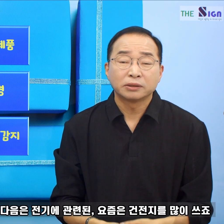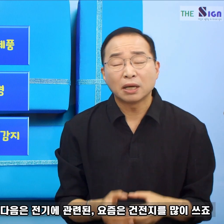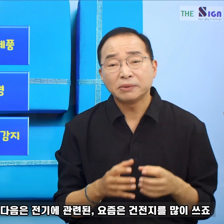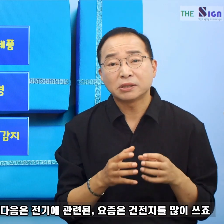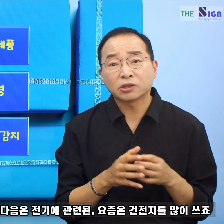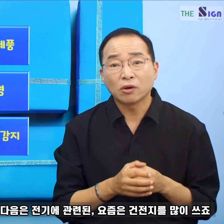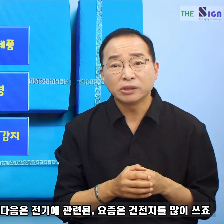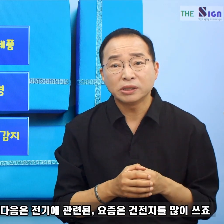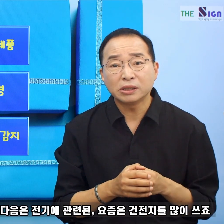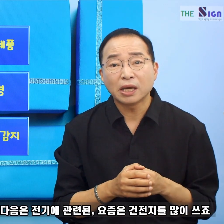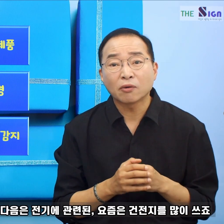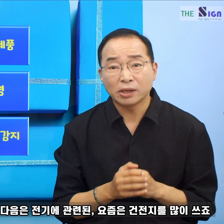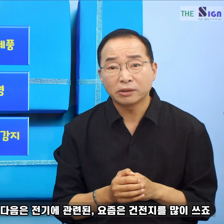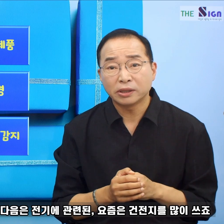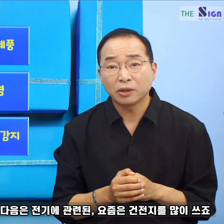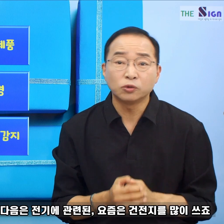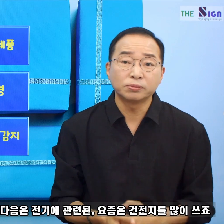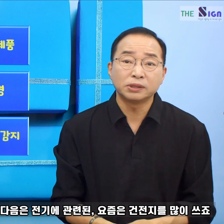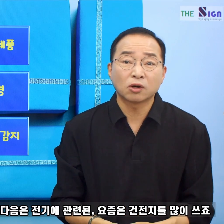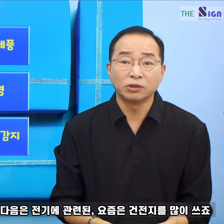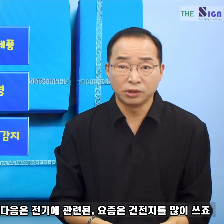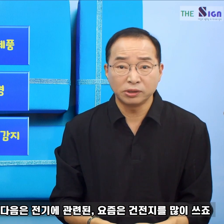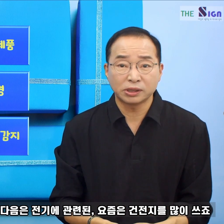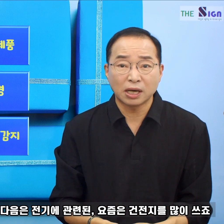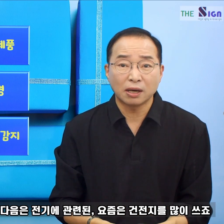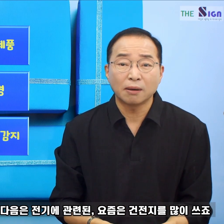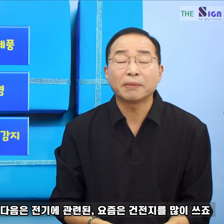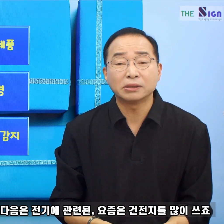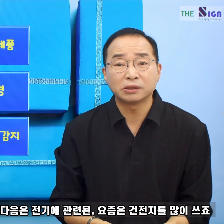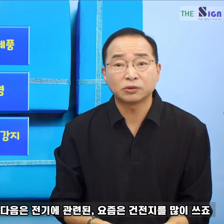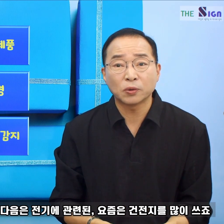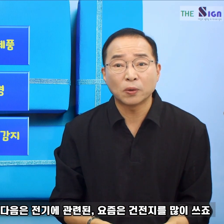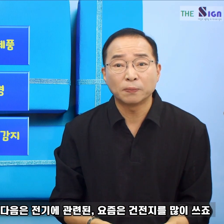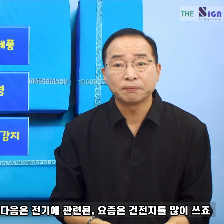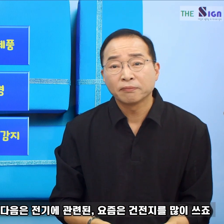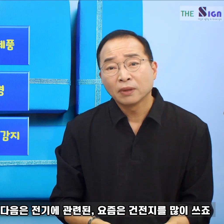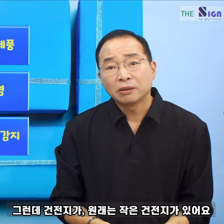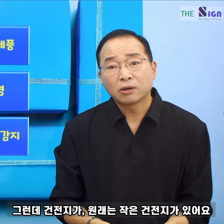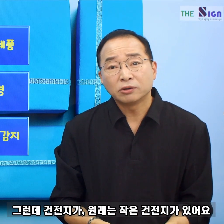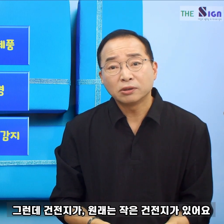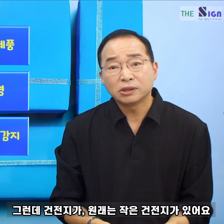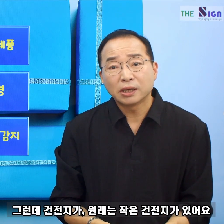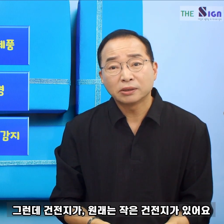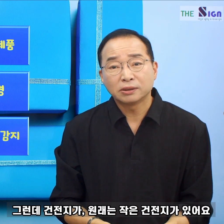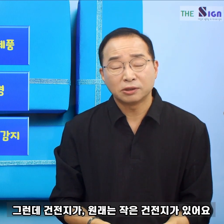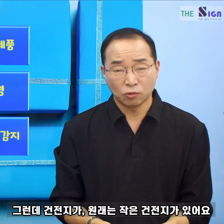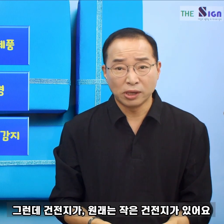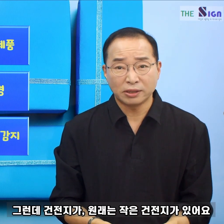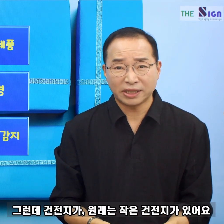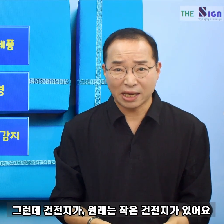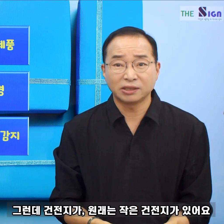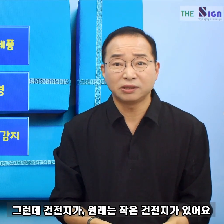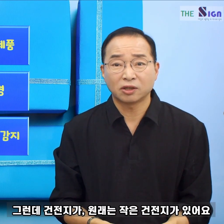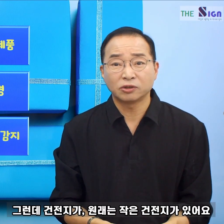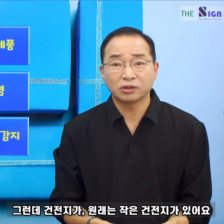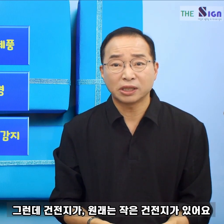다음에 이제 전기에 관련돼 요즘은 이제 건전지가 많이 쓰죠. 근데 건전지가 원래는 작은 건전지가